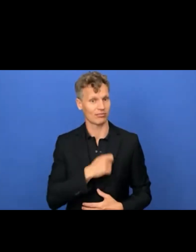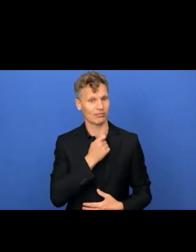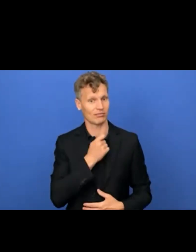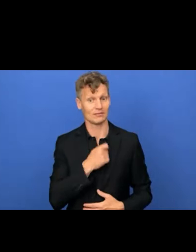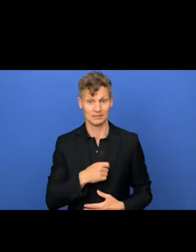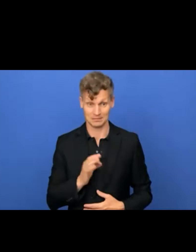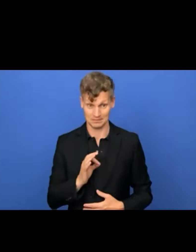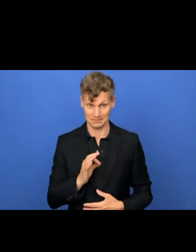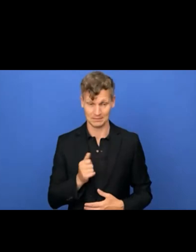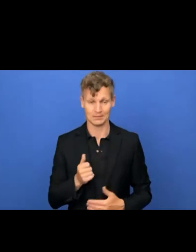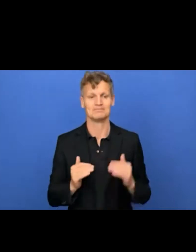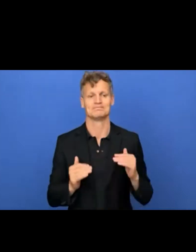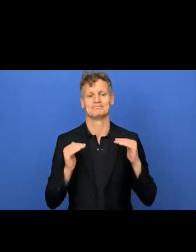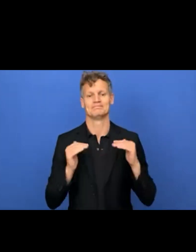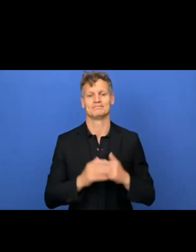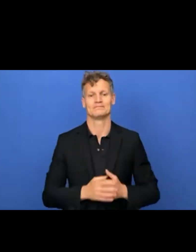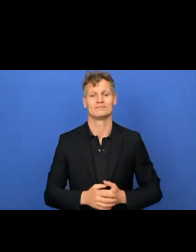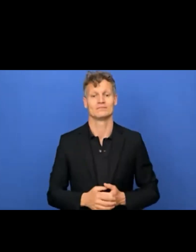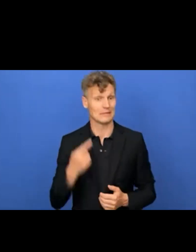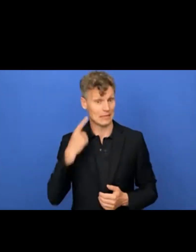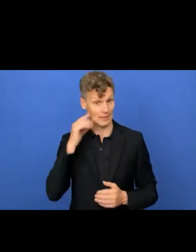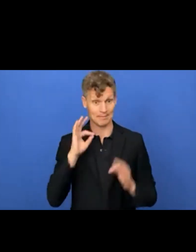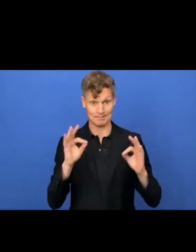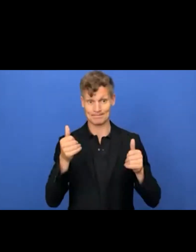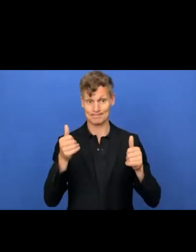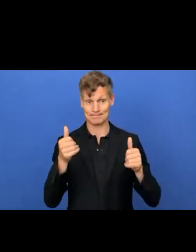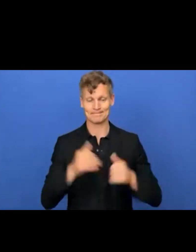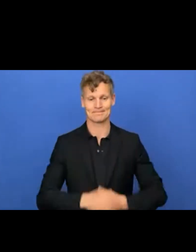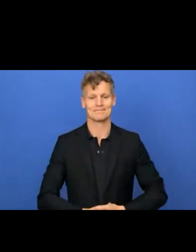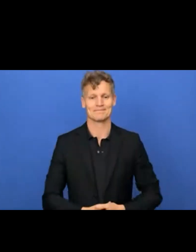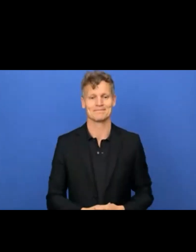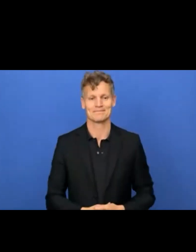est loin de votre bouche. Oui, oui, c'est très bien. Est-ce que vous m'entendez?